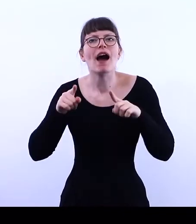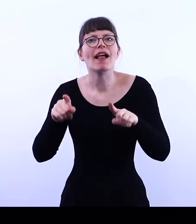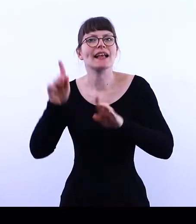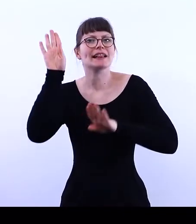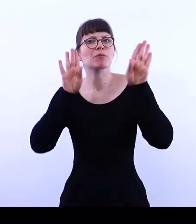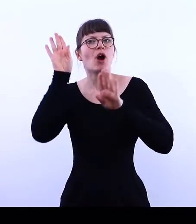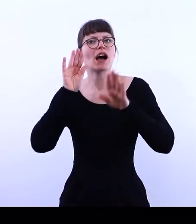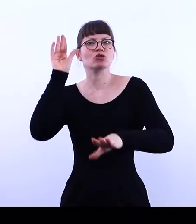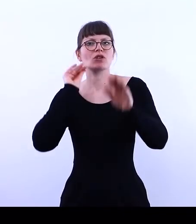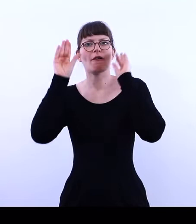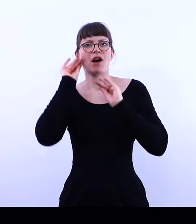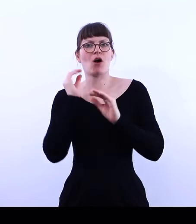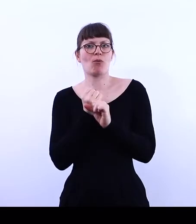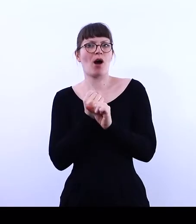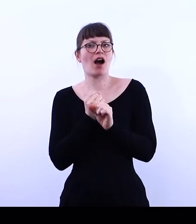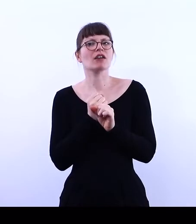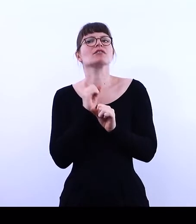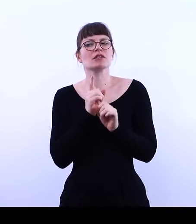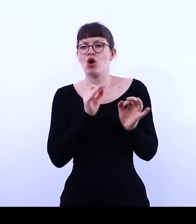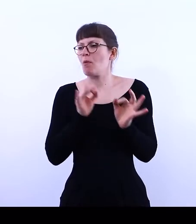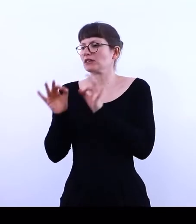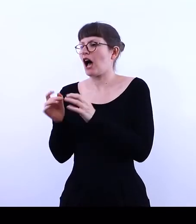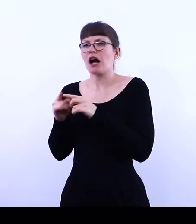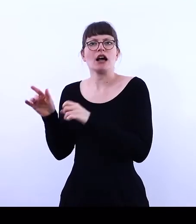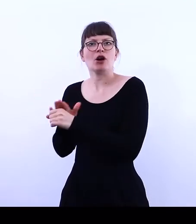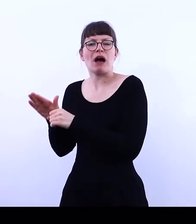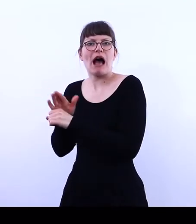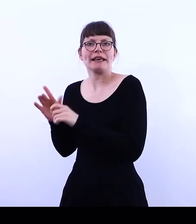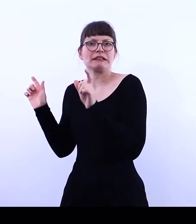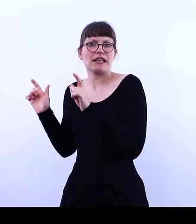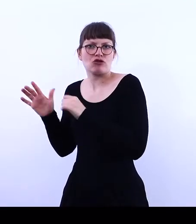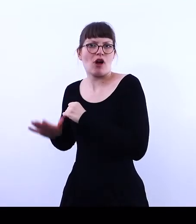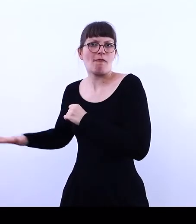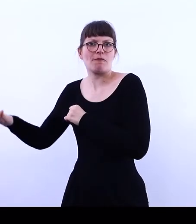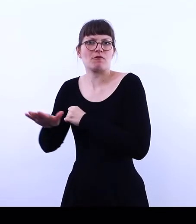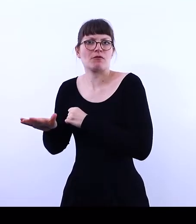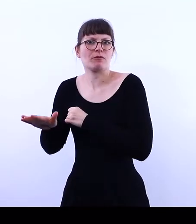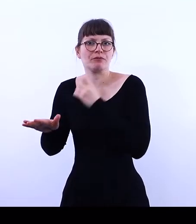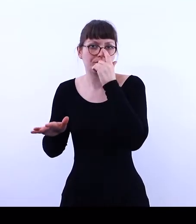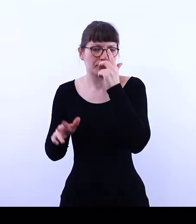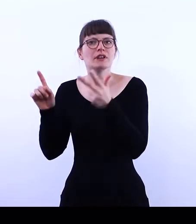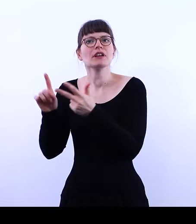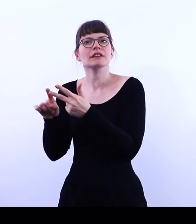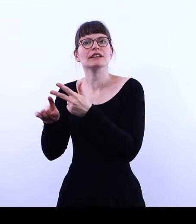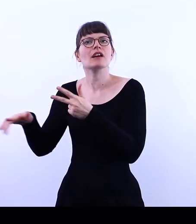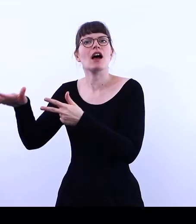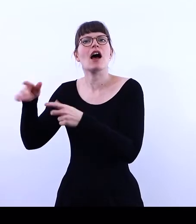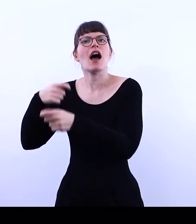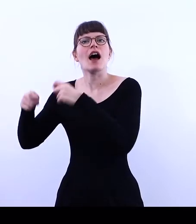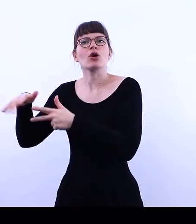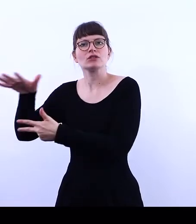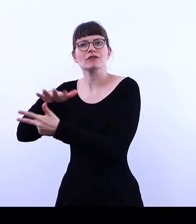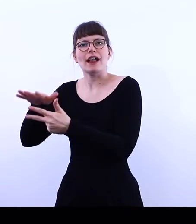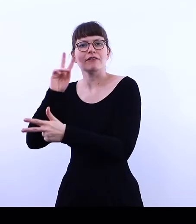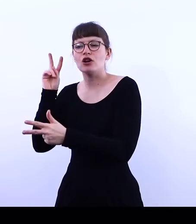und die dann wiederum übertragen zu können auf andere Bereiche ihrer Gesellschaft. Und das dritte Handlungsfeld, was wir uns anschauen, ist, dass